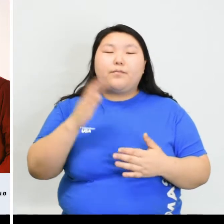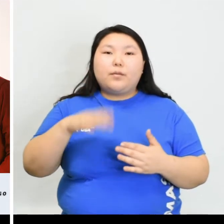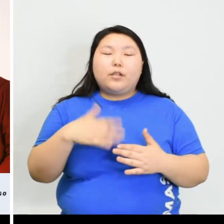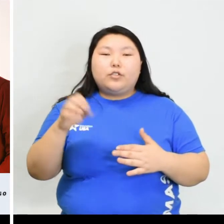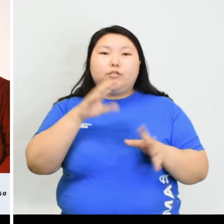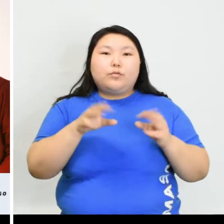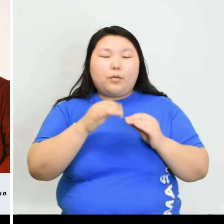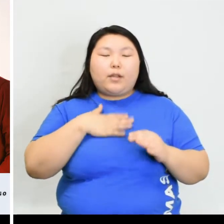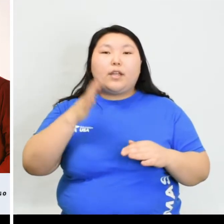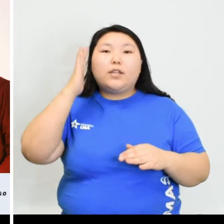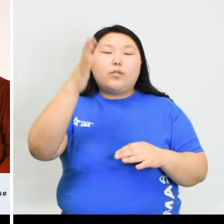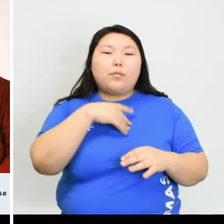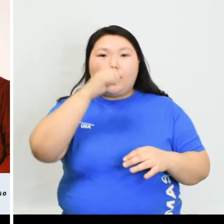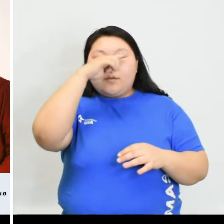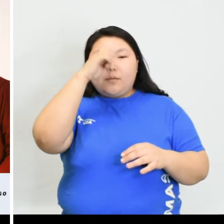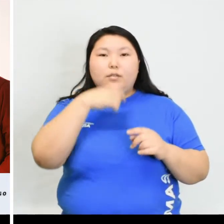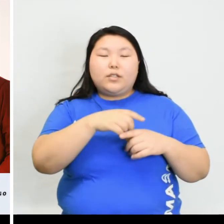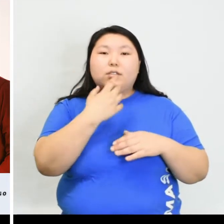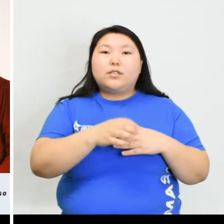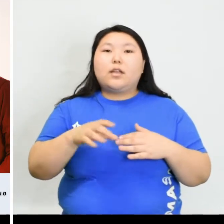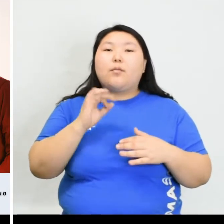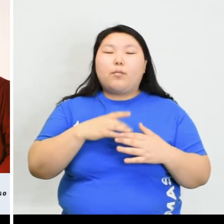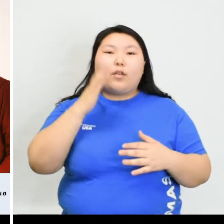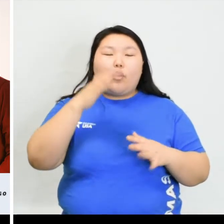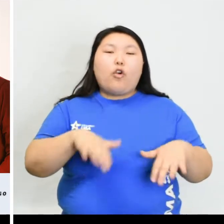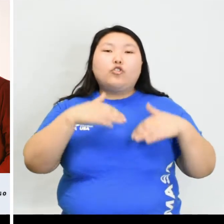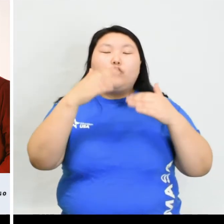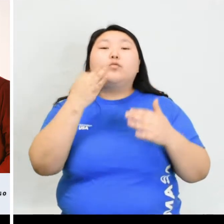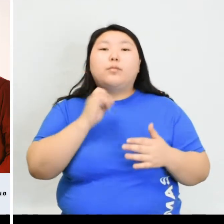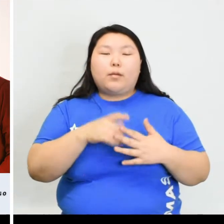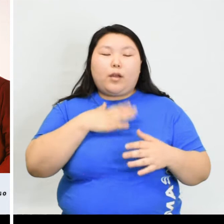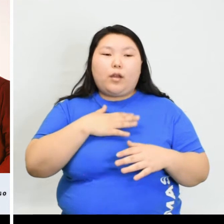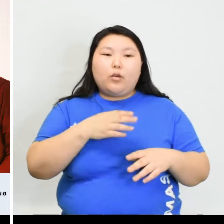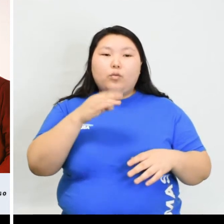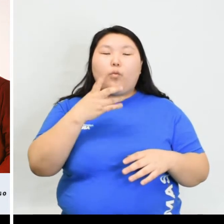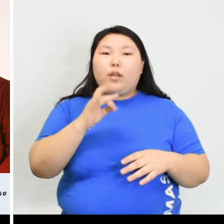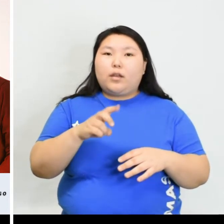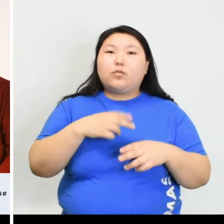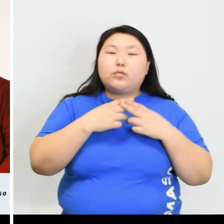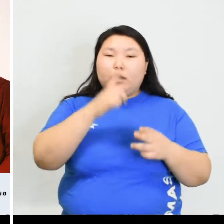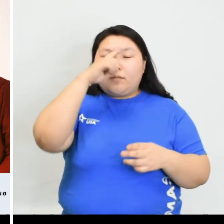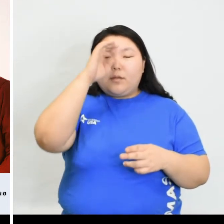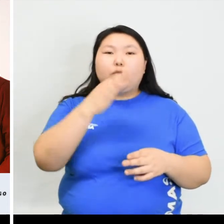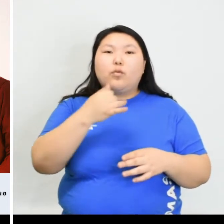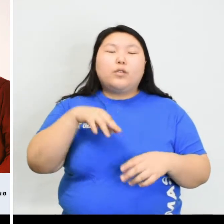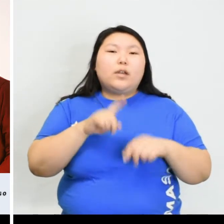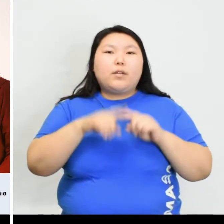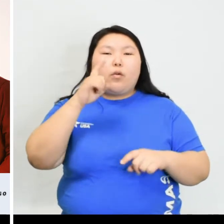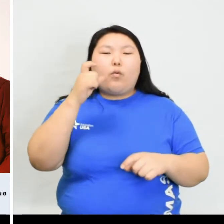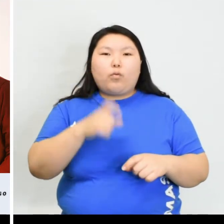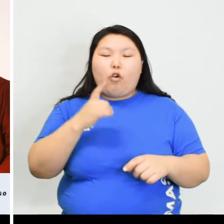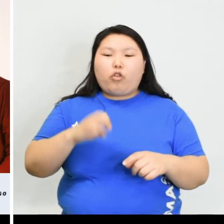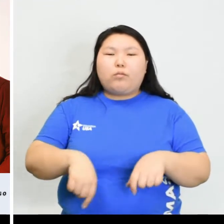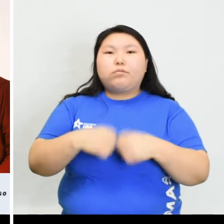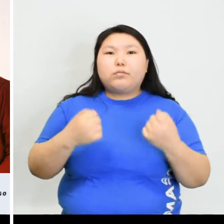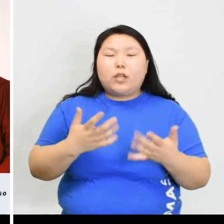манай ирээдүйн эрүүл мэндийн салбар салбар бол ирээдүйд хөгжих байх. Манай чинь төргийн төслөмжийн эмнэлэг шүү дээ. Шууд ямар нэгэн хүн одоо за хөлөө хугацлаа эсвэл